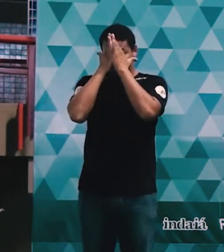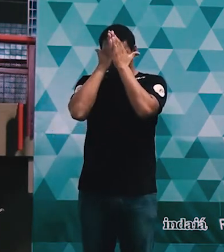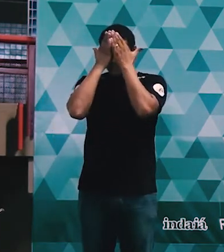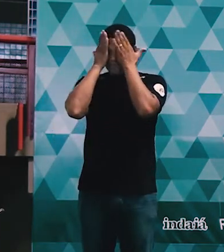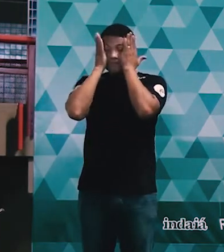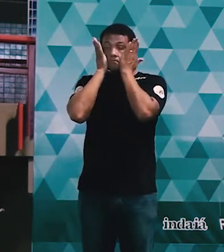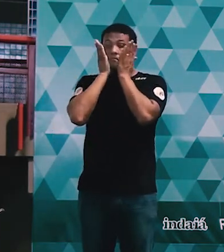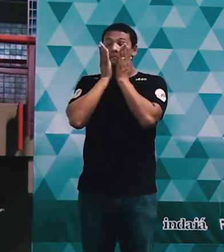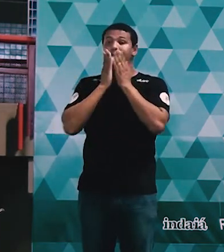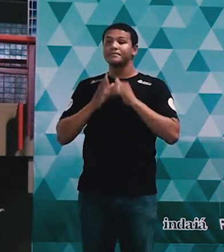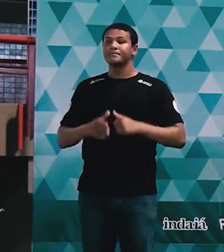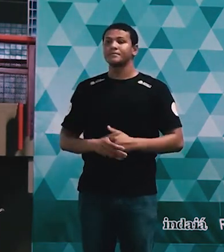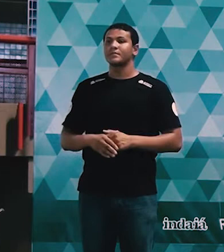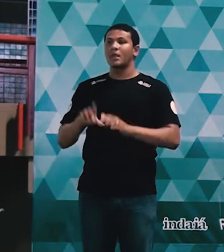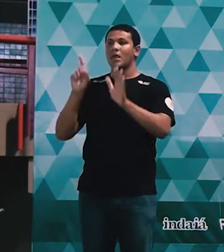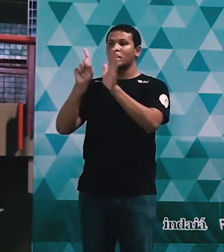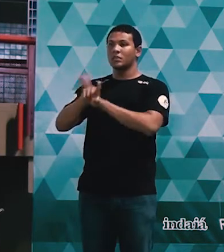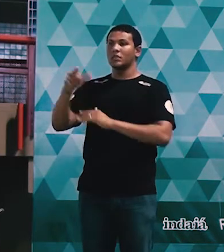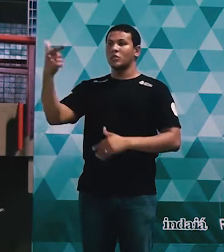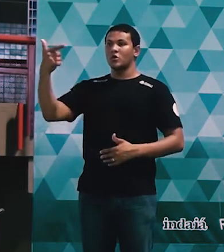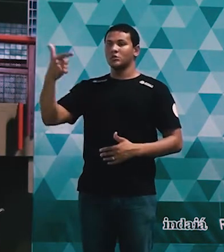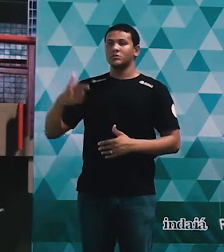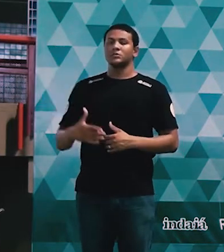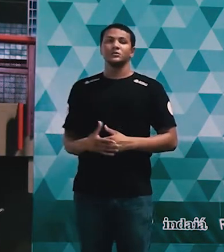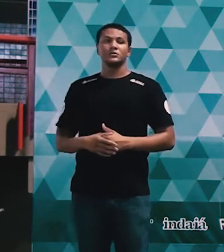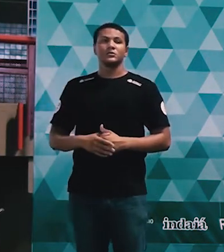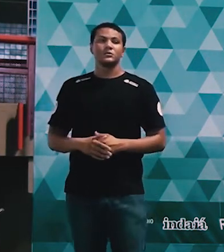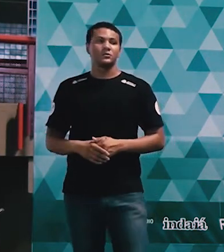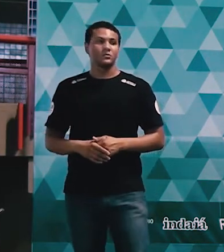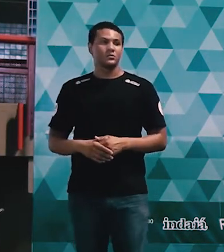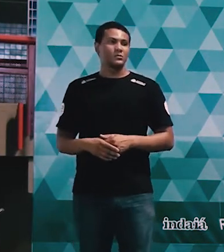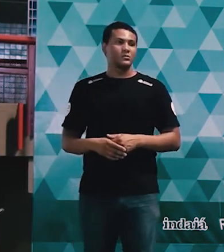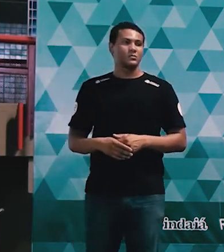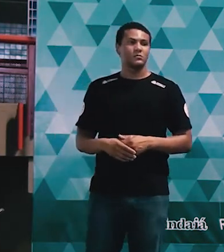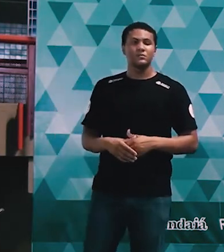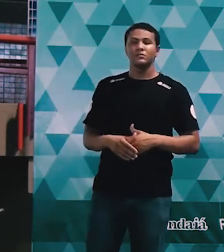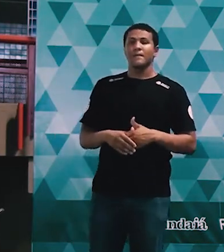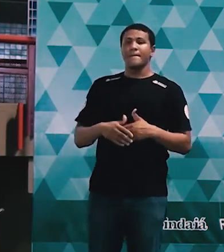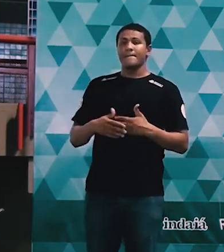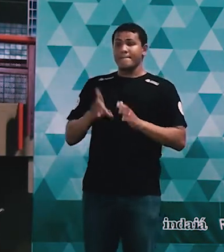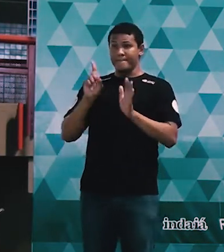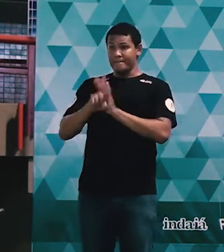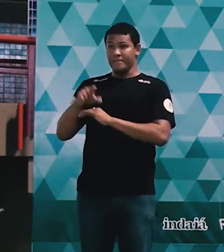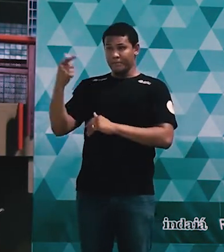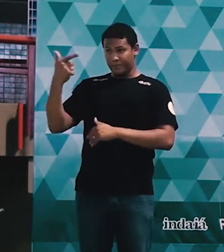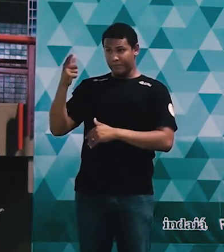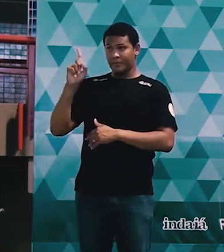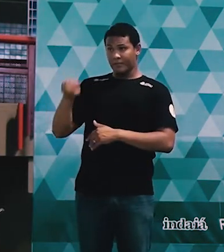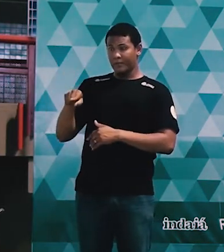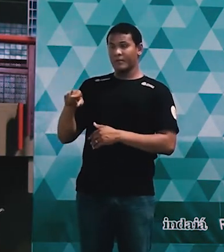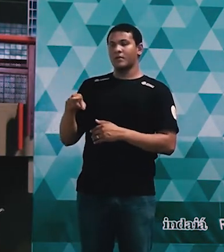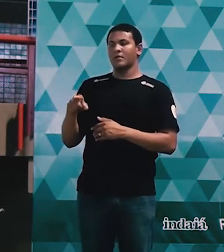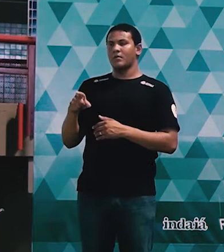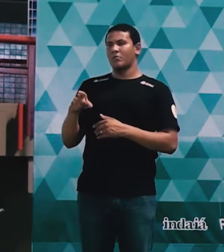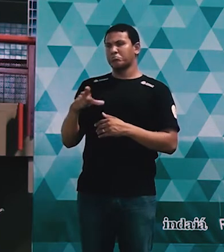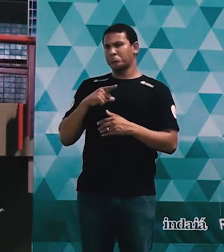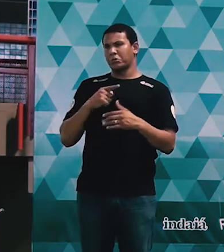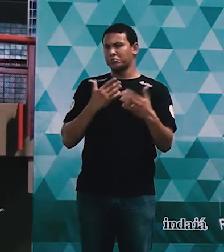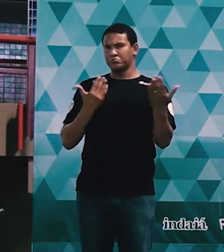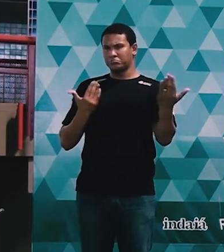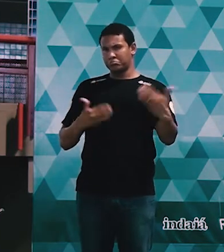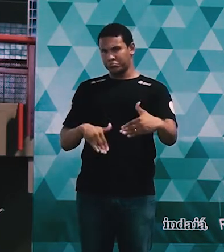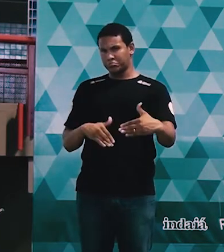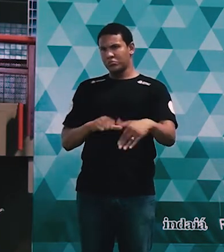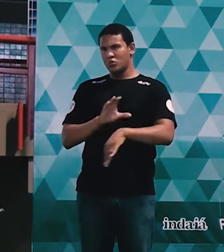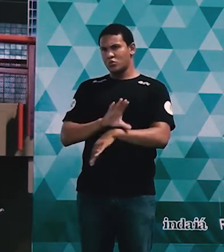agora. Olha só. Essa questão 2, a pergunta é o seguinte, ó. Um concurso é composto por